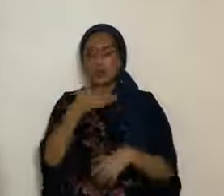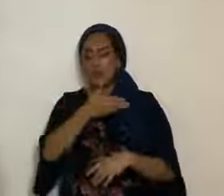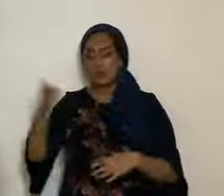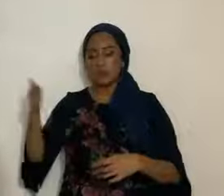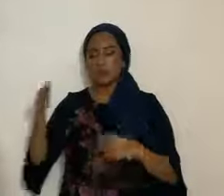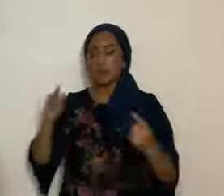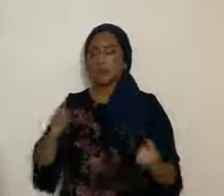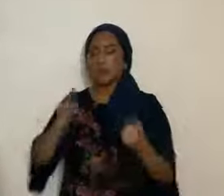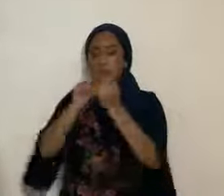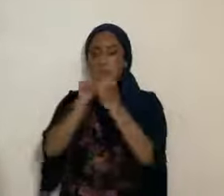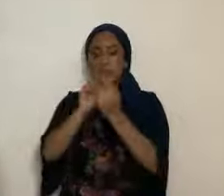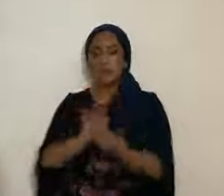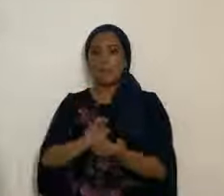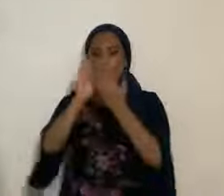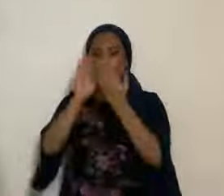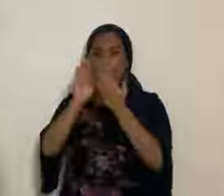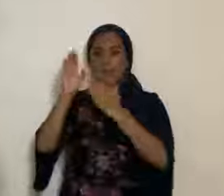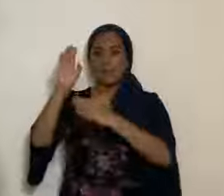Israel al Mishkan.